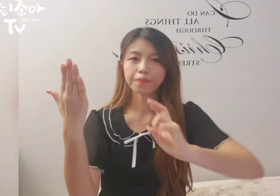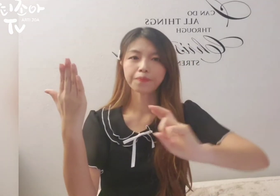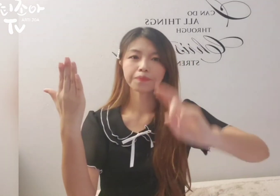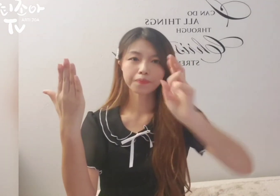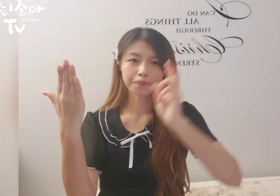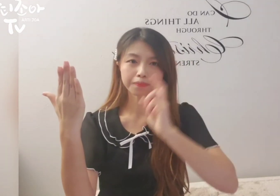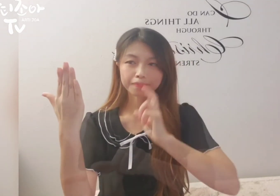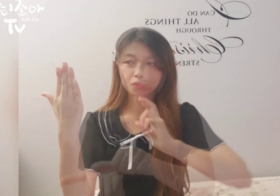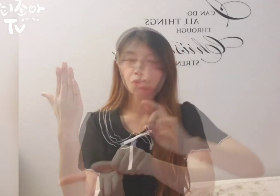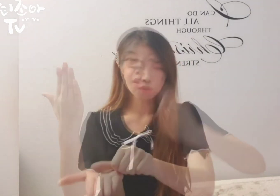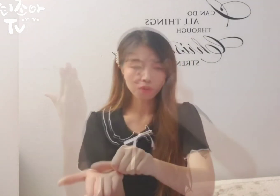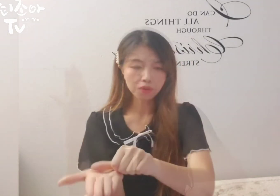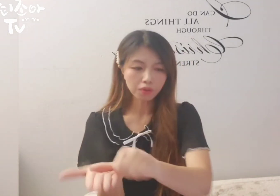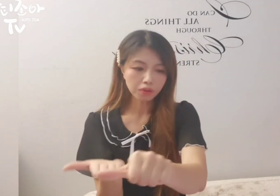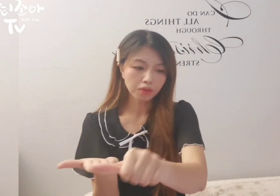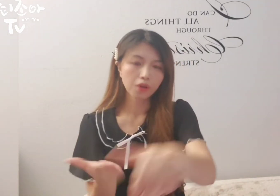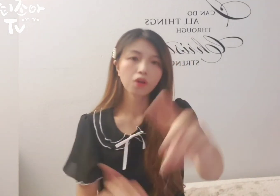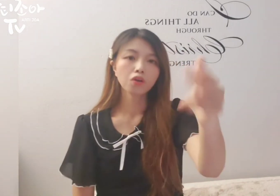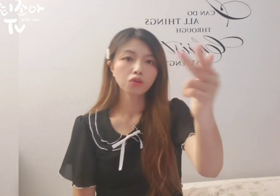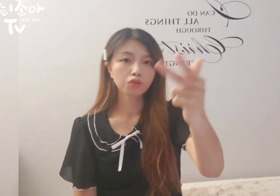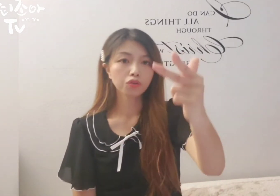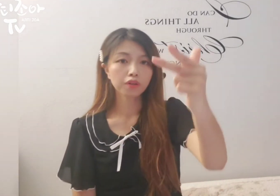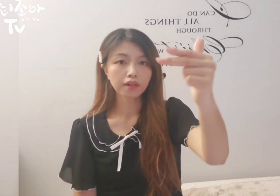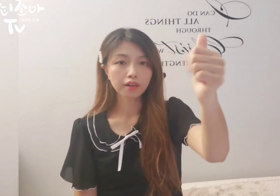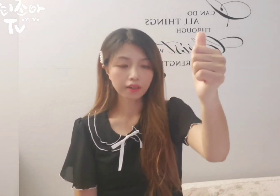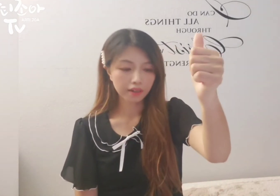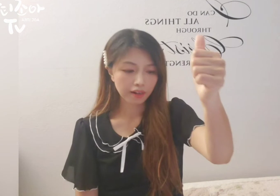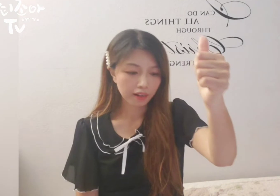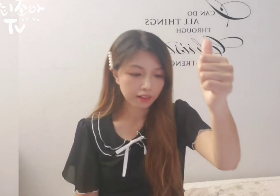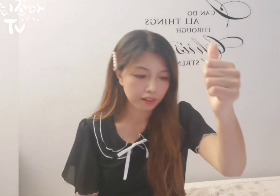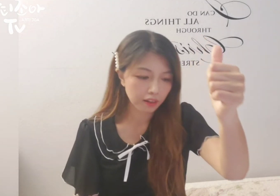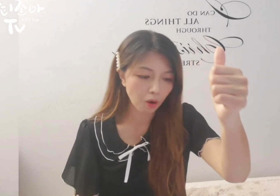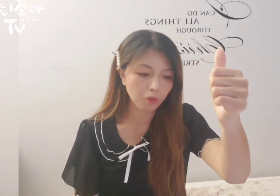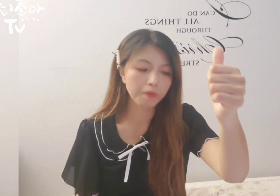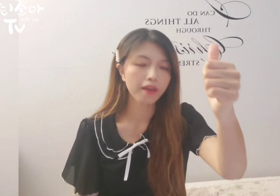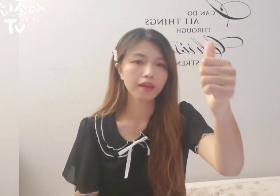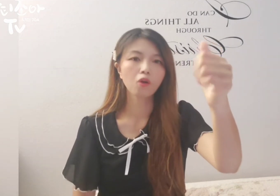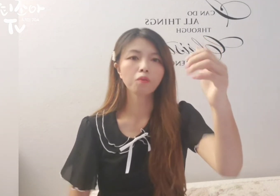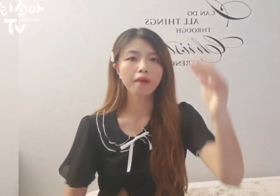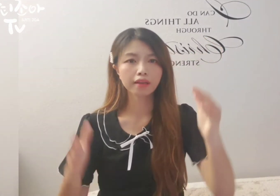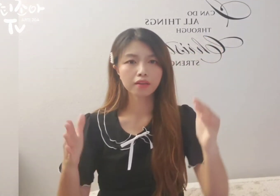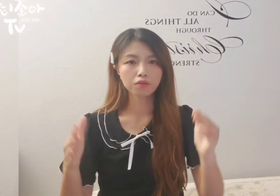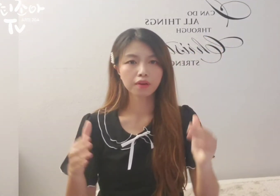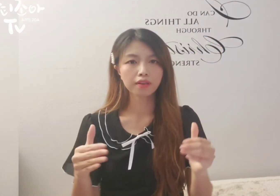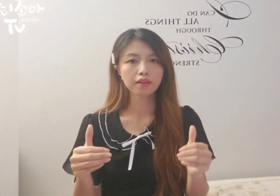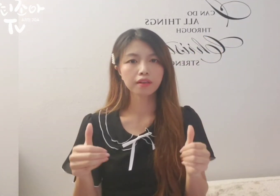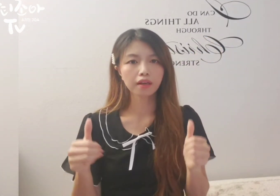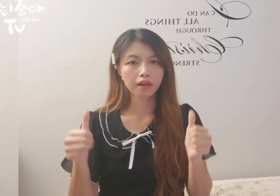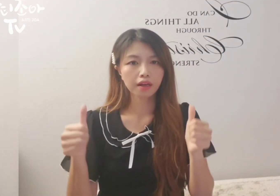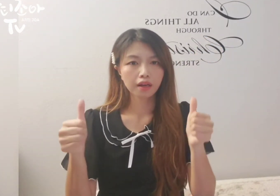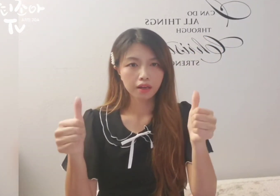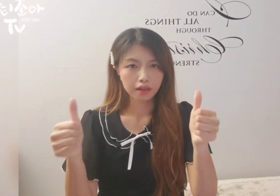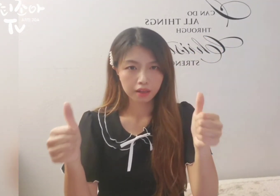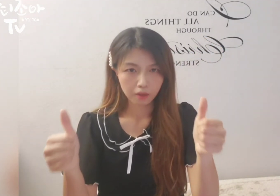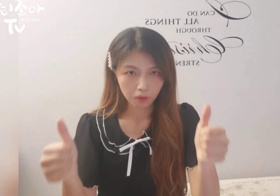노래해 노래해 줄을 경배해 경배하다 소아는 이렇게